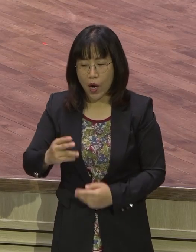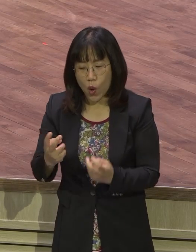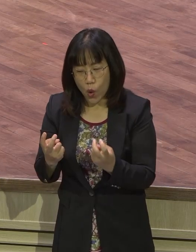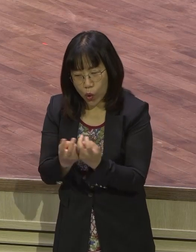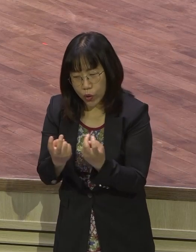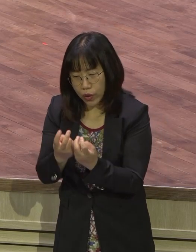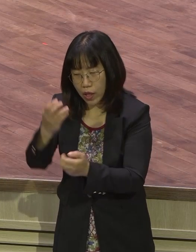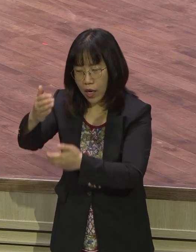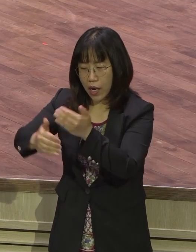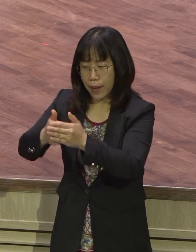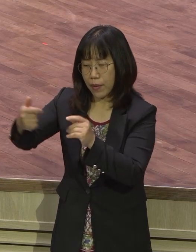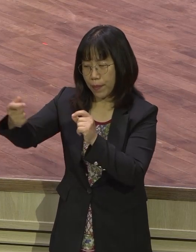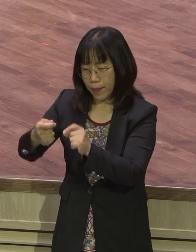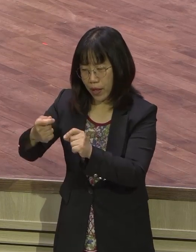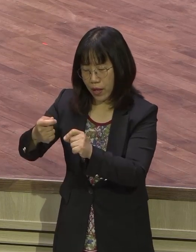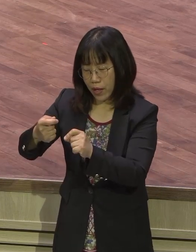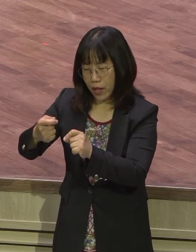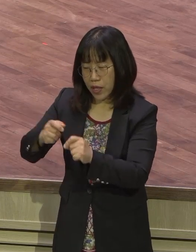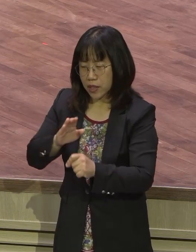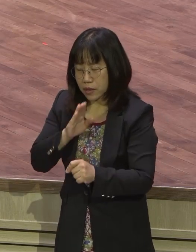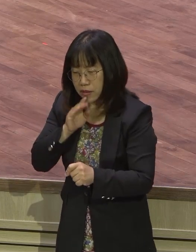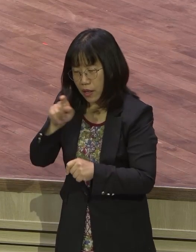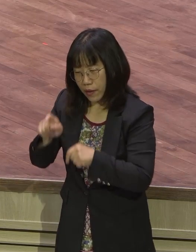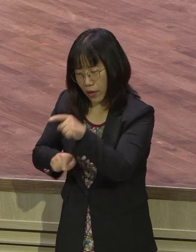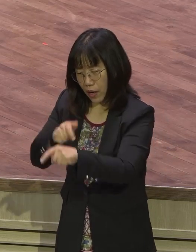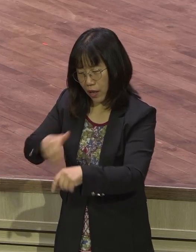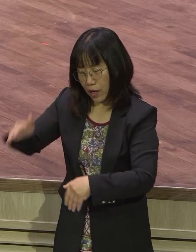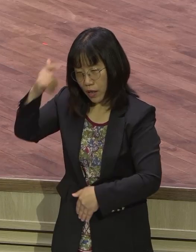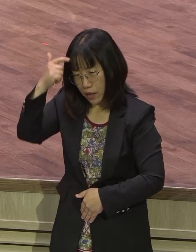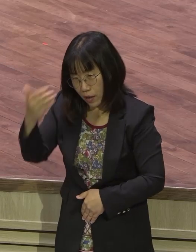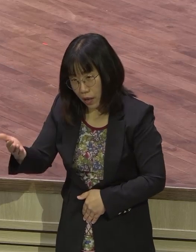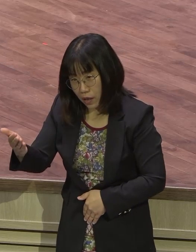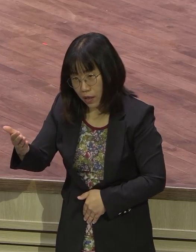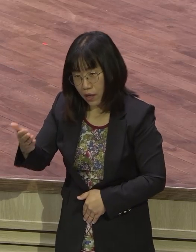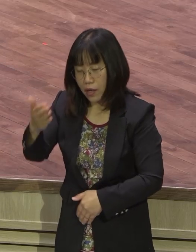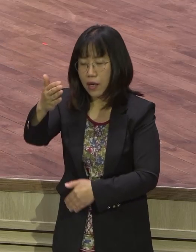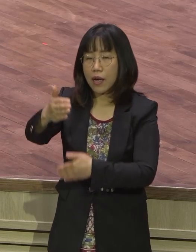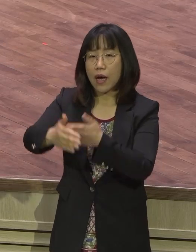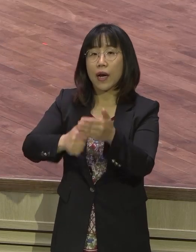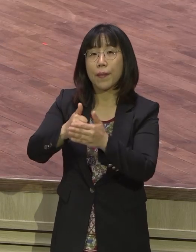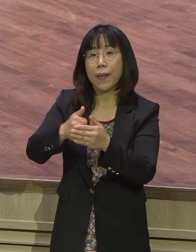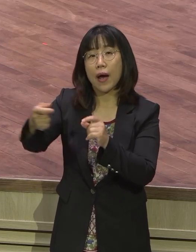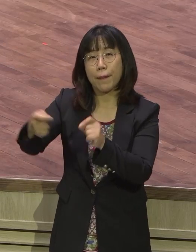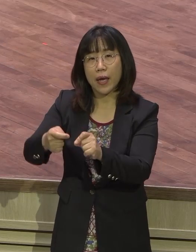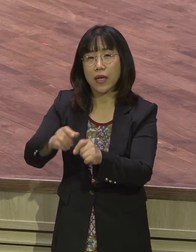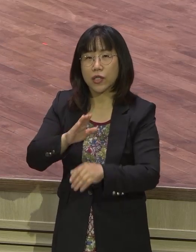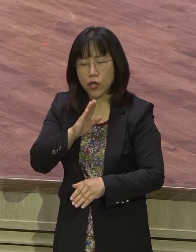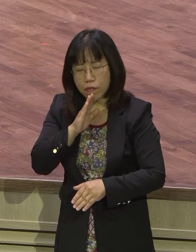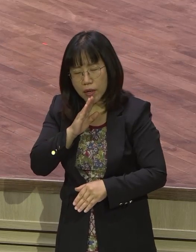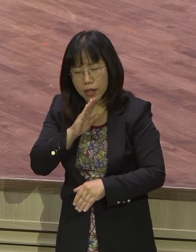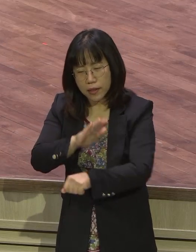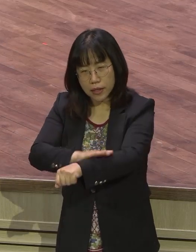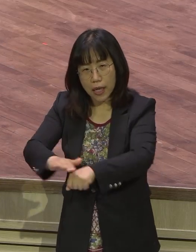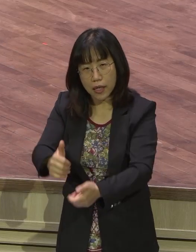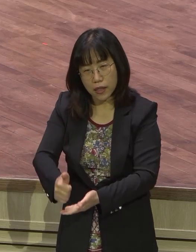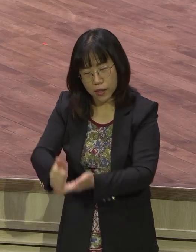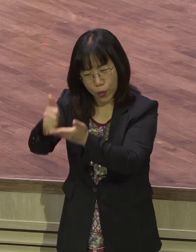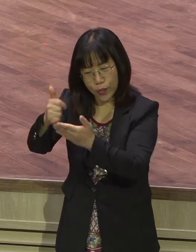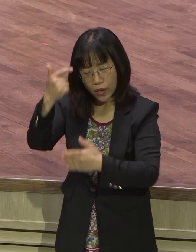하나님께 나아갈 수 있는가 어떻게 하면 하나님을 잘 그 하나님을 성부할 수